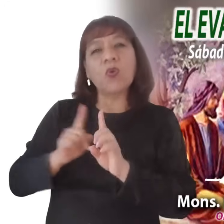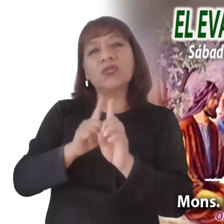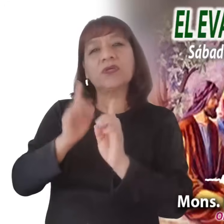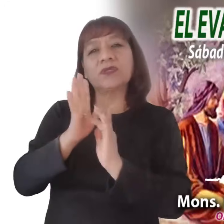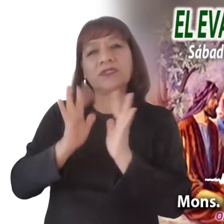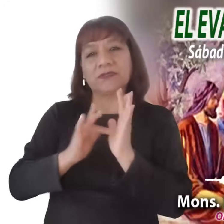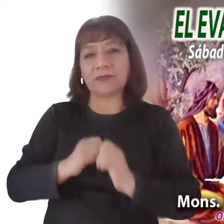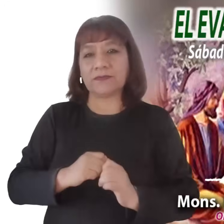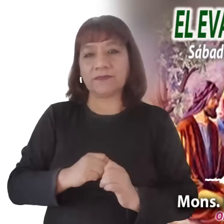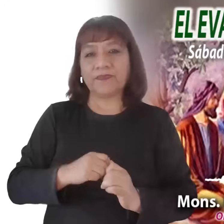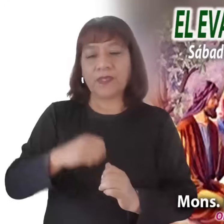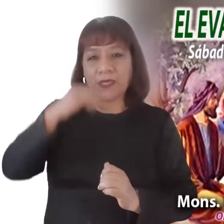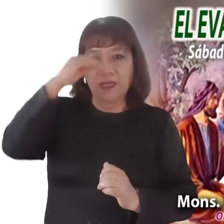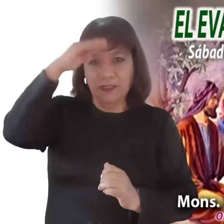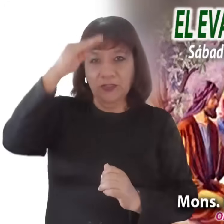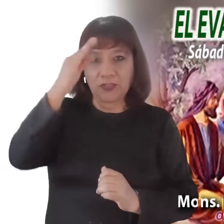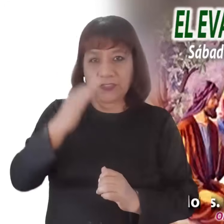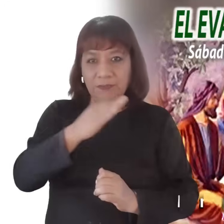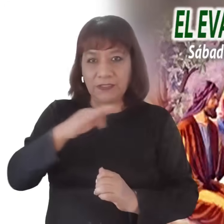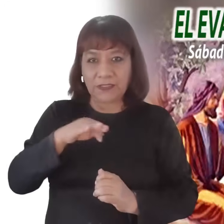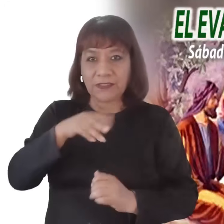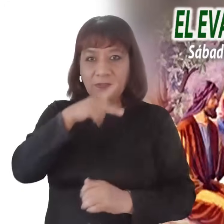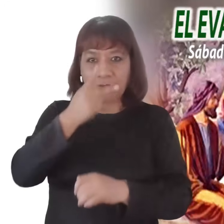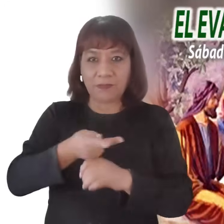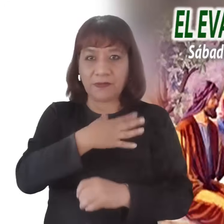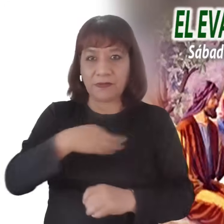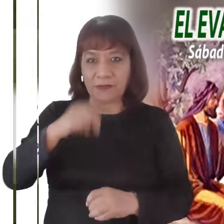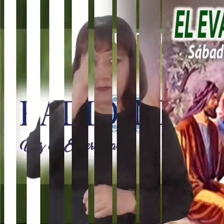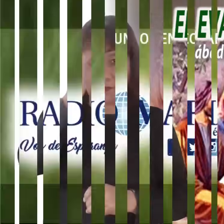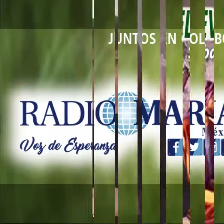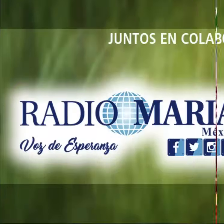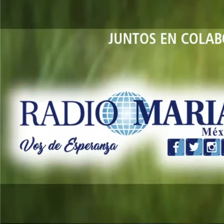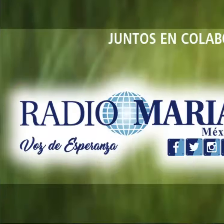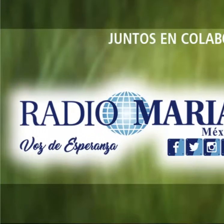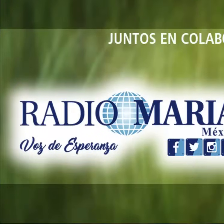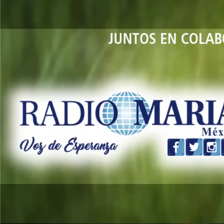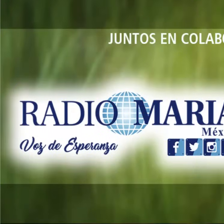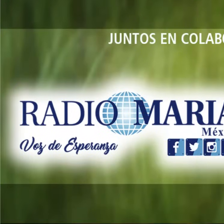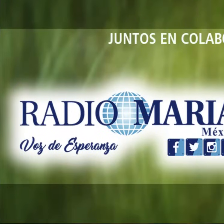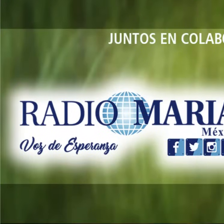El Señor te bendiga en nombre del Padre, y del Hijo, y del Espíritu Santo.